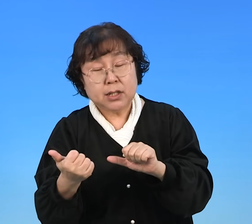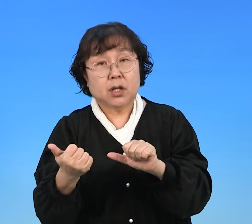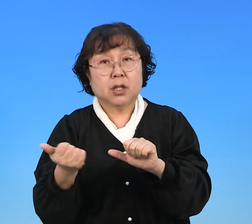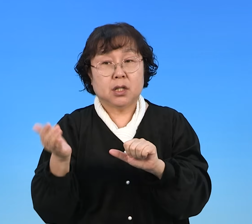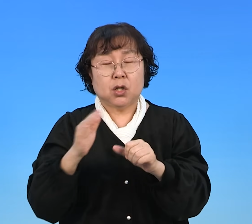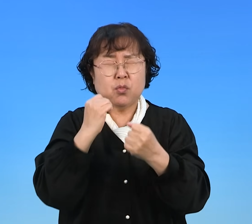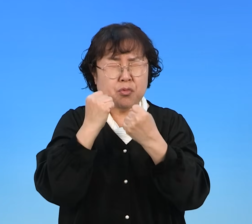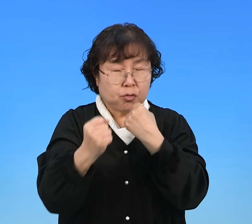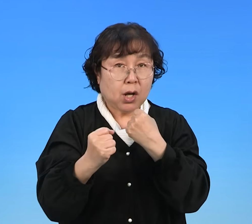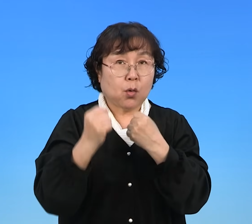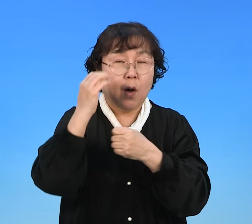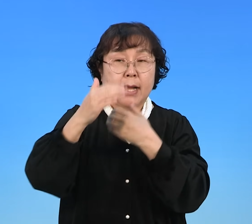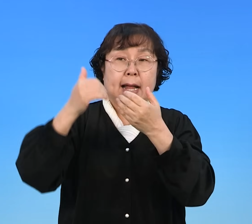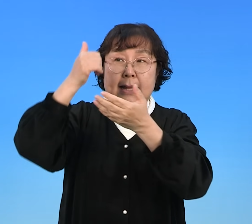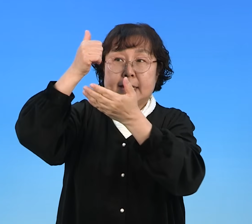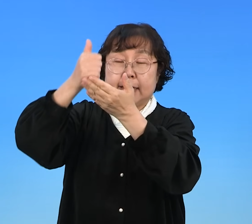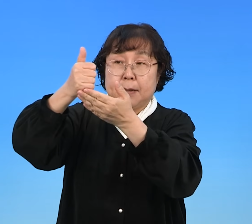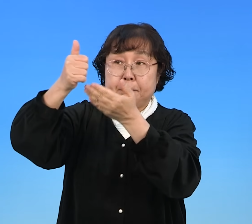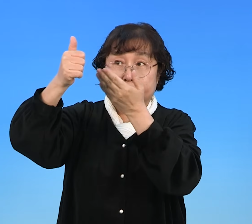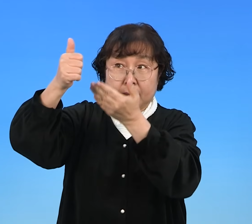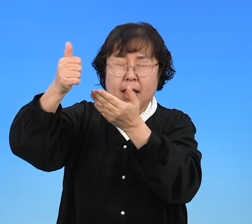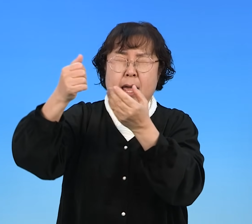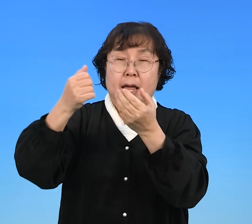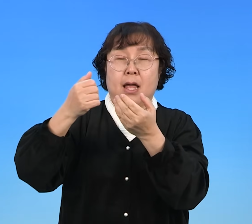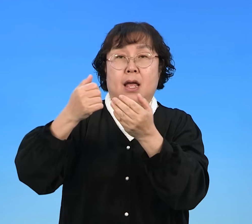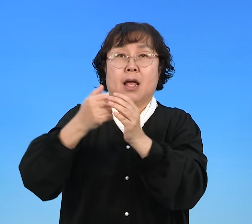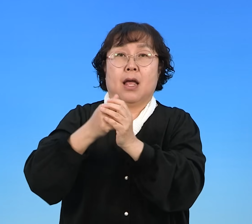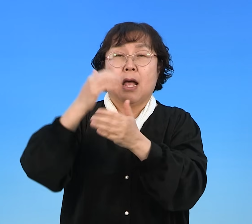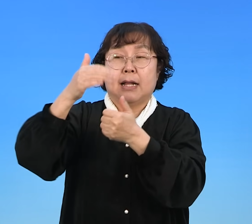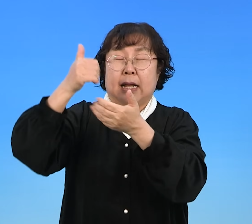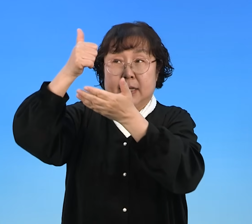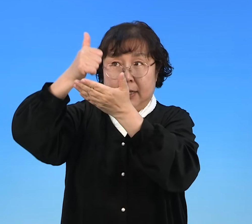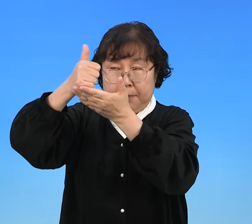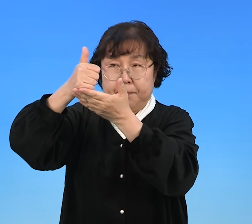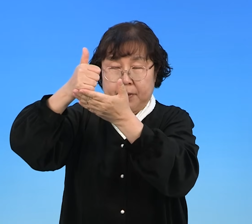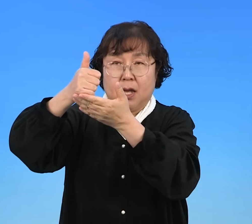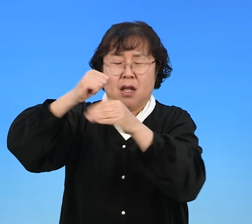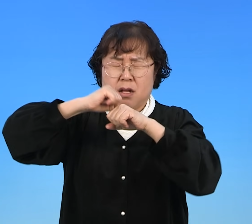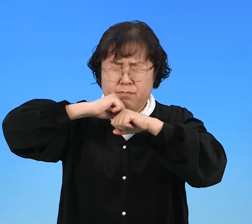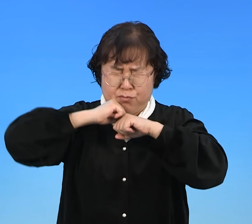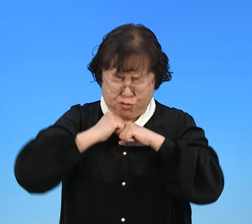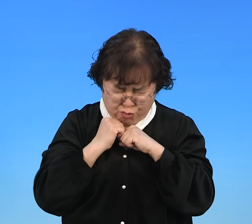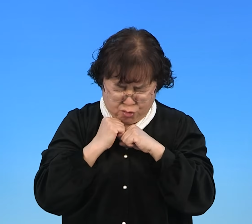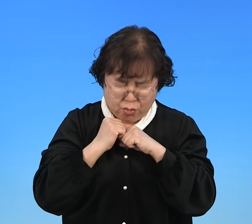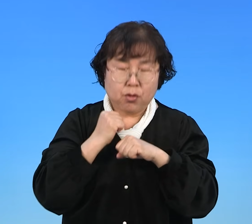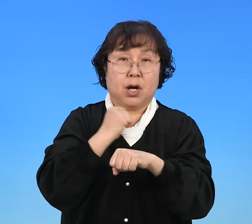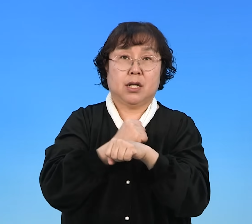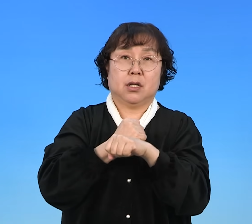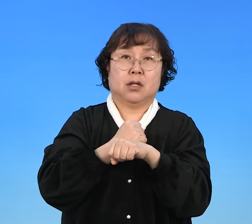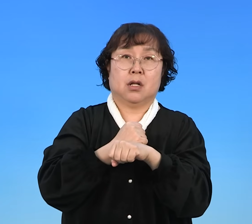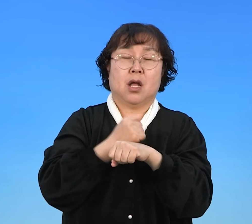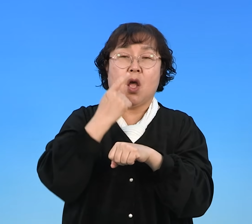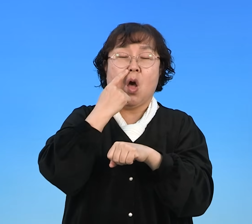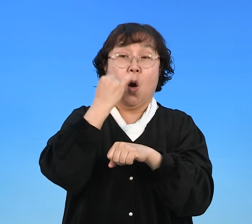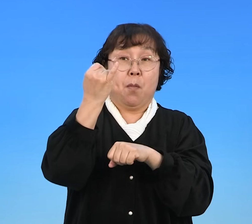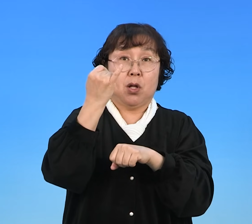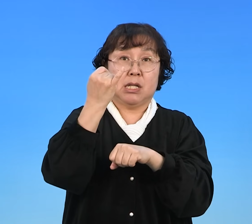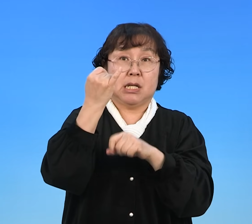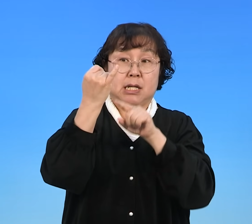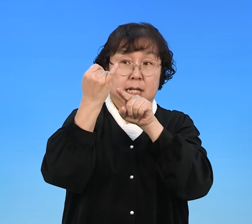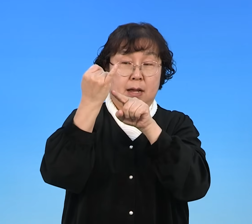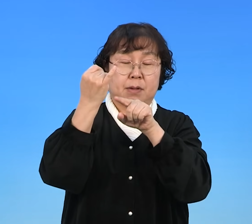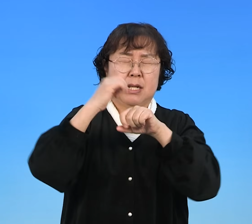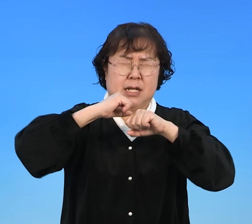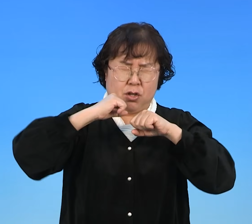식으로 하시느냐고. 그러나 하나님은 창조주기 때문에 내가 승복하겠다고. 그래서 어머니 하면 저는